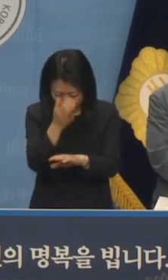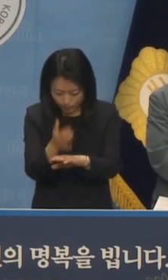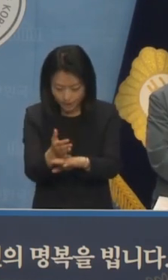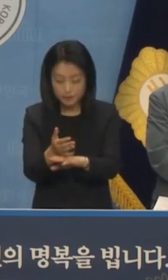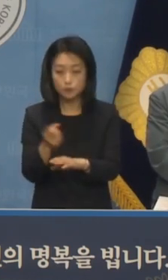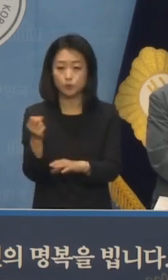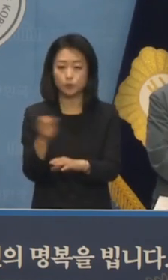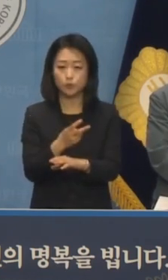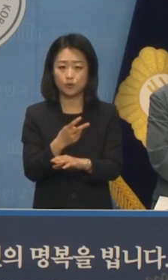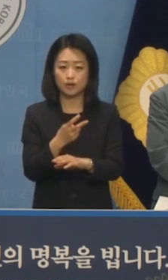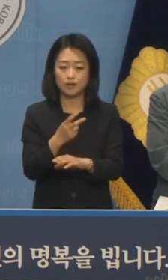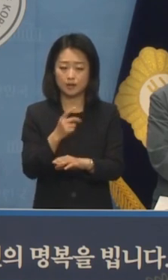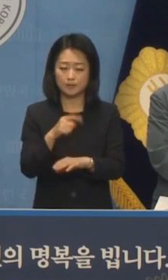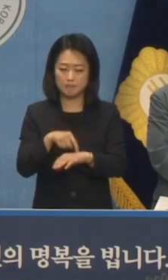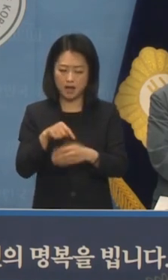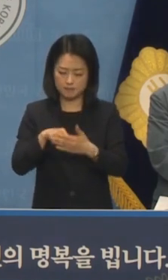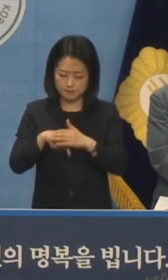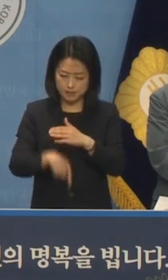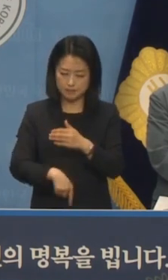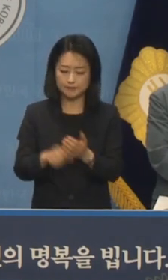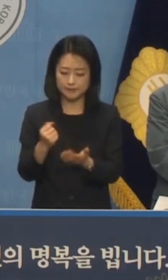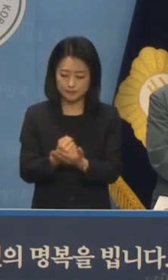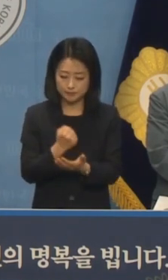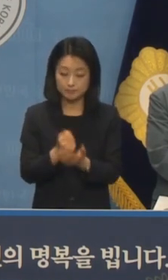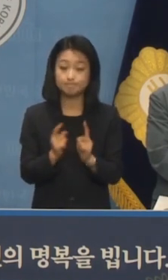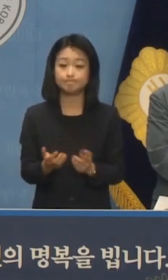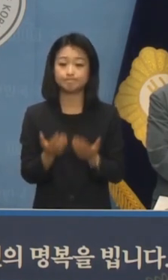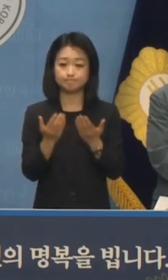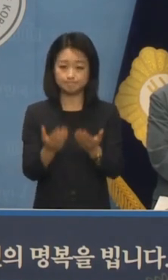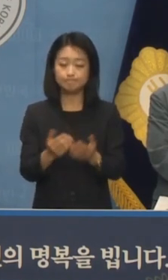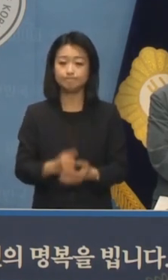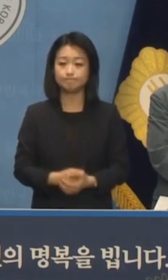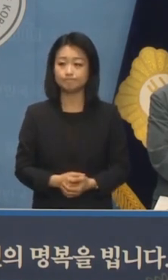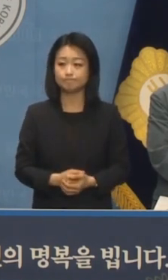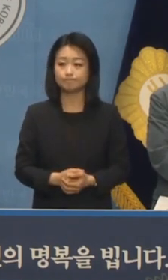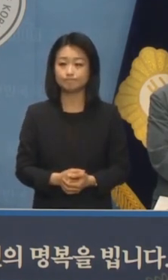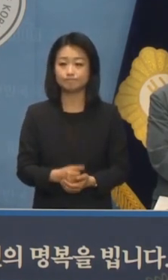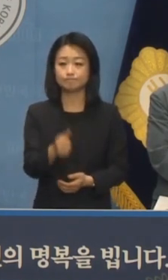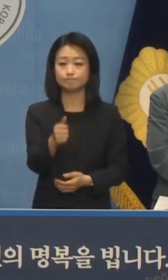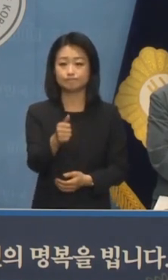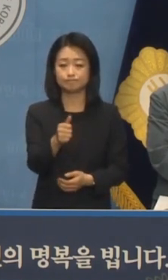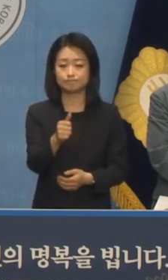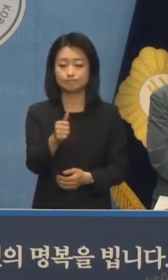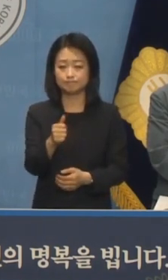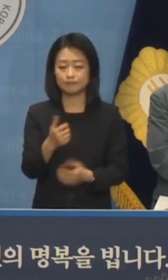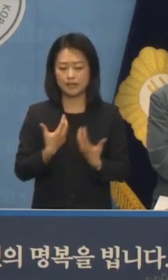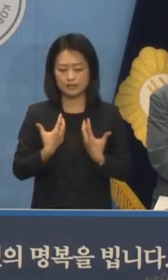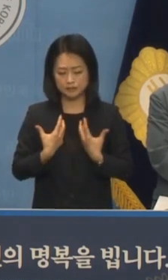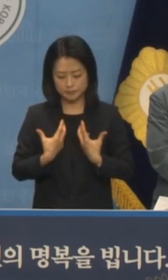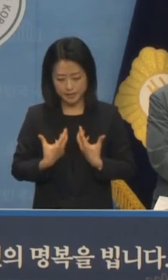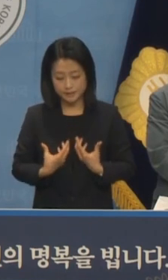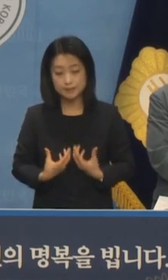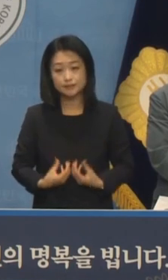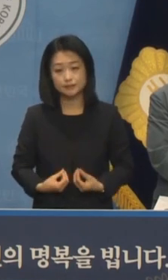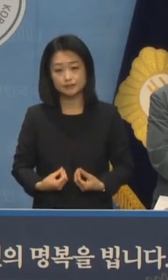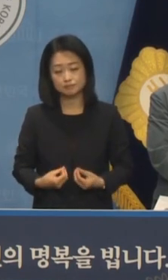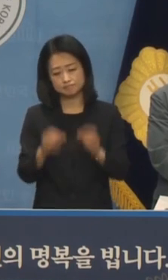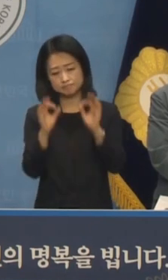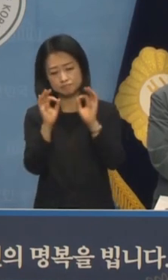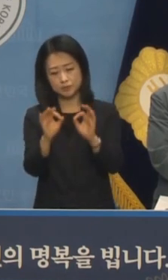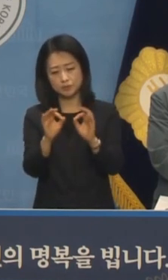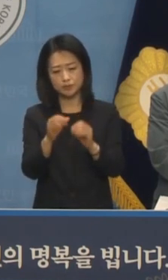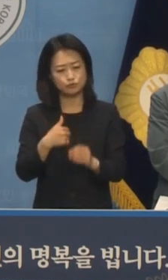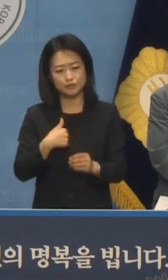깊은 애도의 뜻을 전하겠습니다. 고인의 절망은 아마 저희들이 상상할 수도 없는 수준의